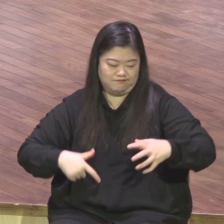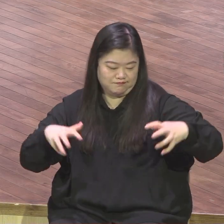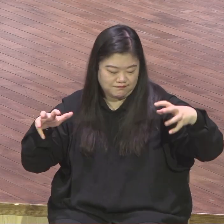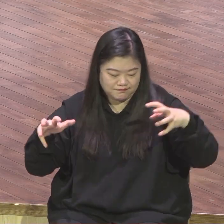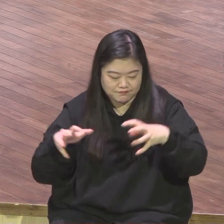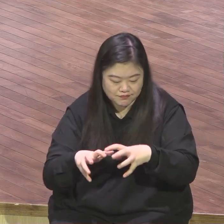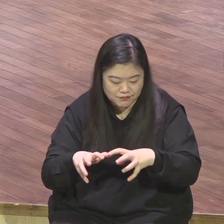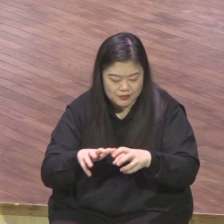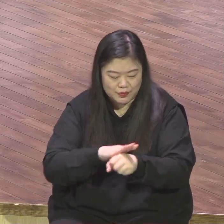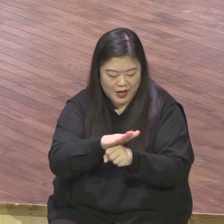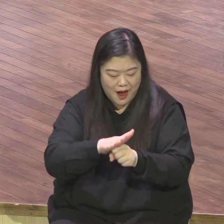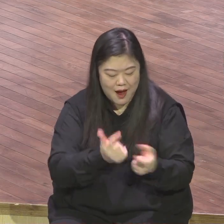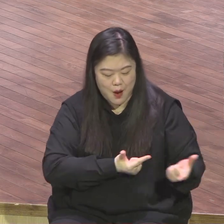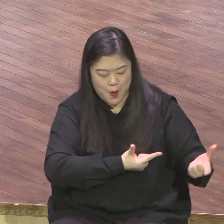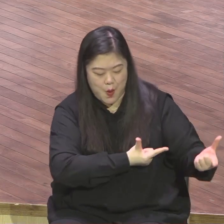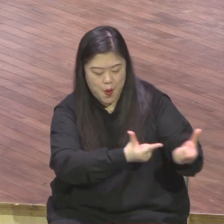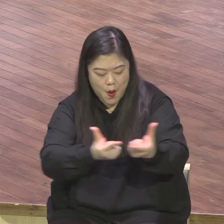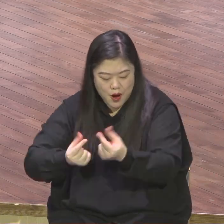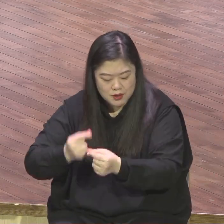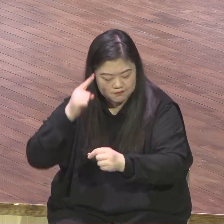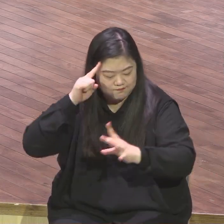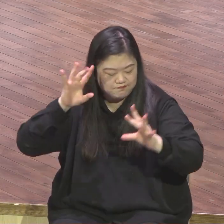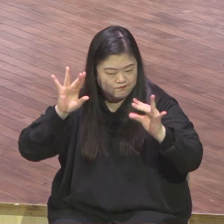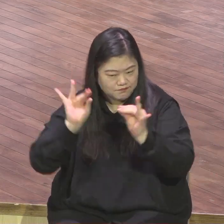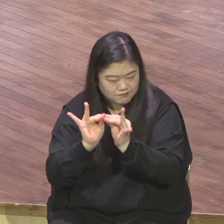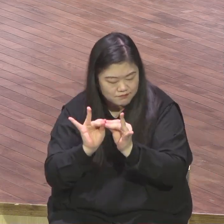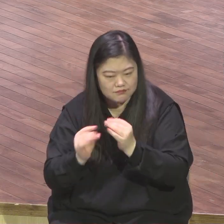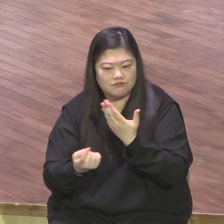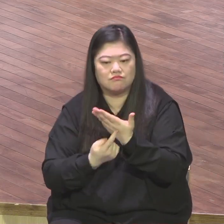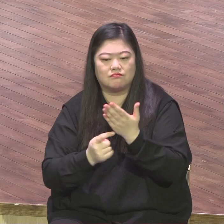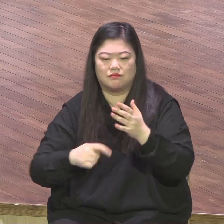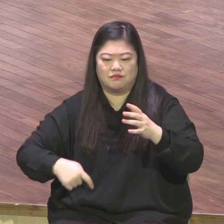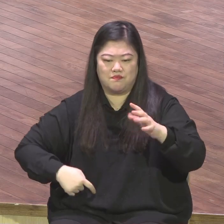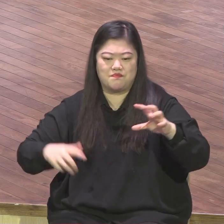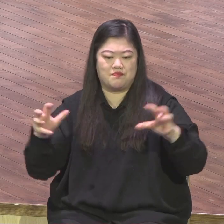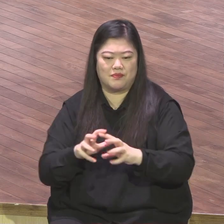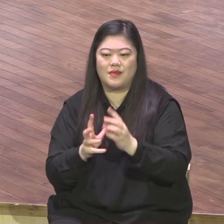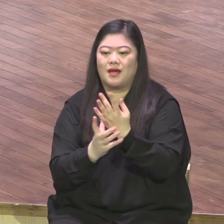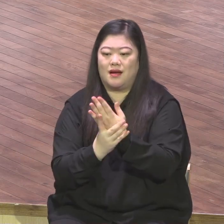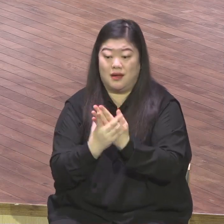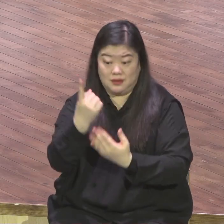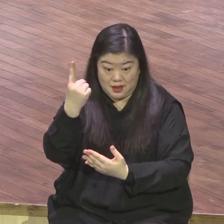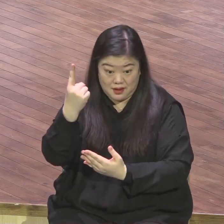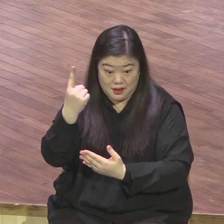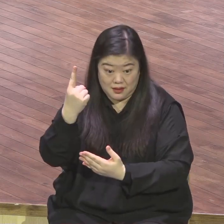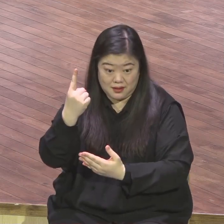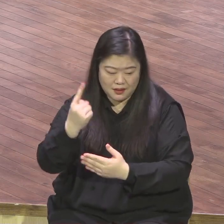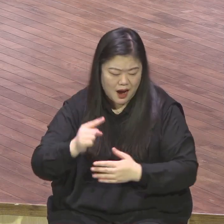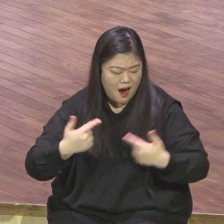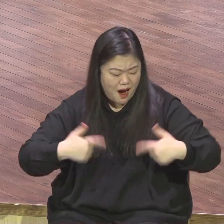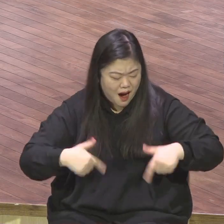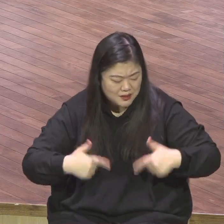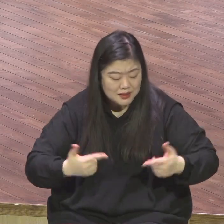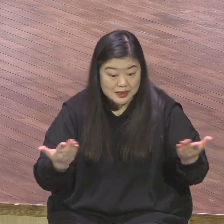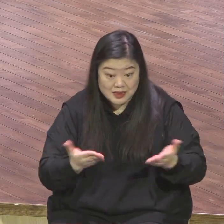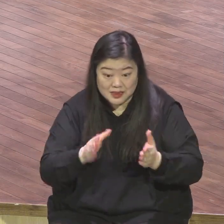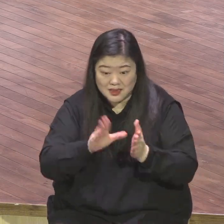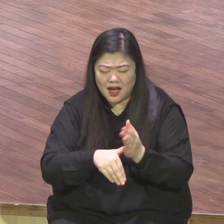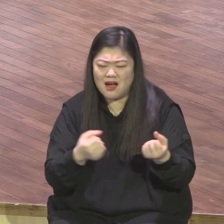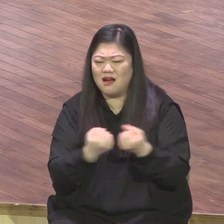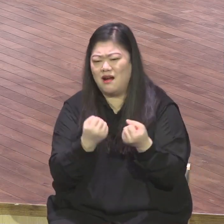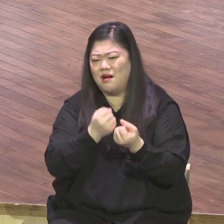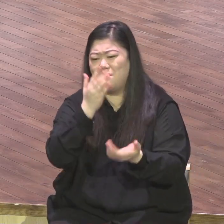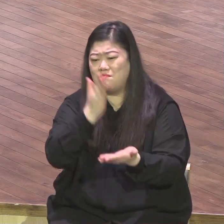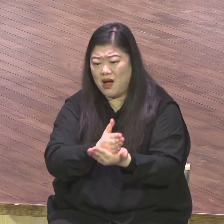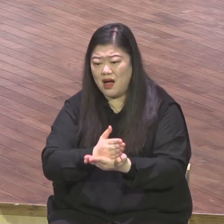마음을 같이하여 같은 사랑을 가지고 뜻을 합하여 한 마음을 품어 아무 일이든지 다툼이나 허영으로 하지